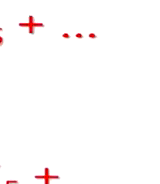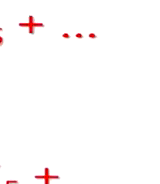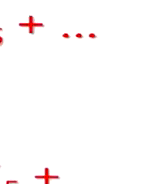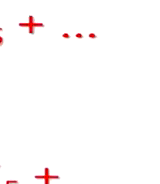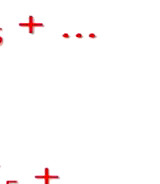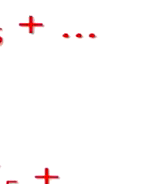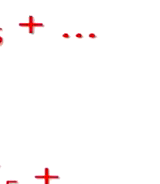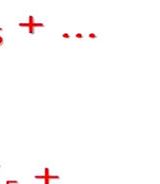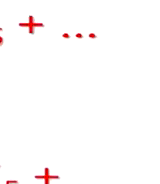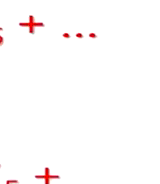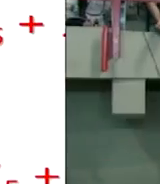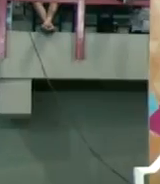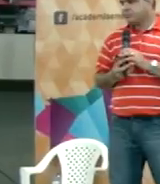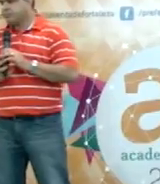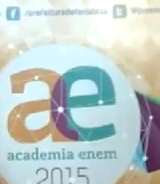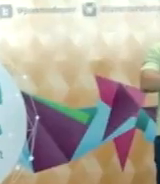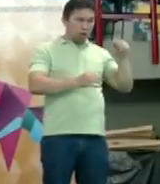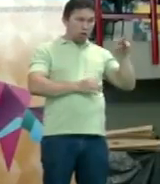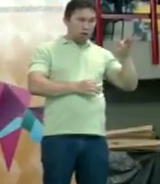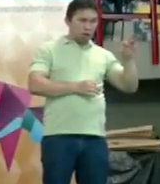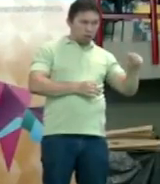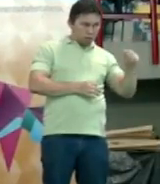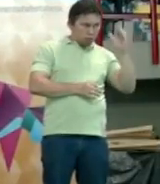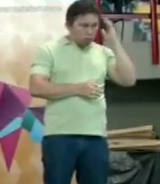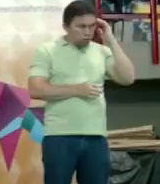arestas. Tá tranquilo aí?